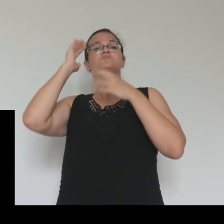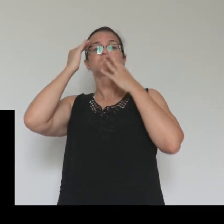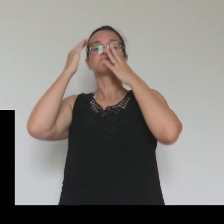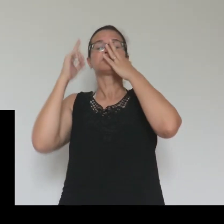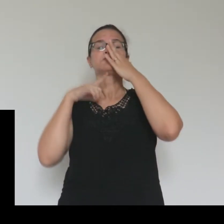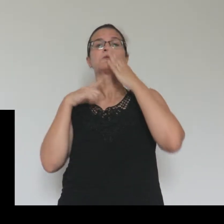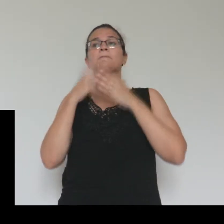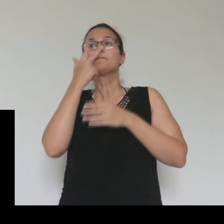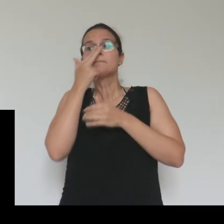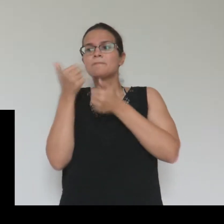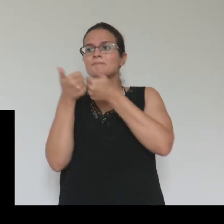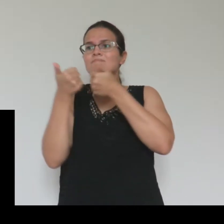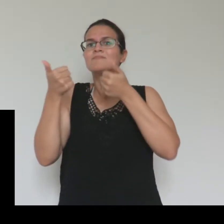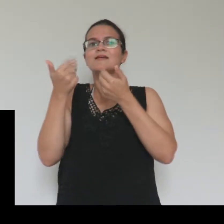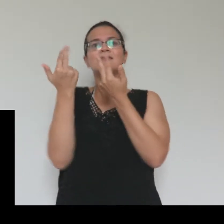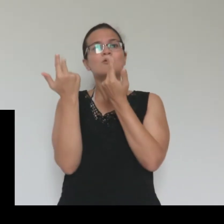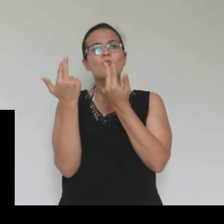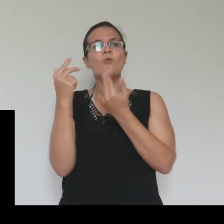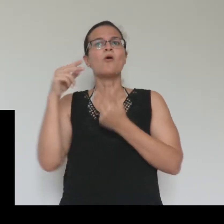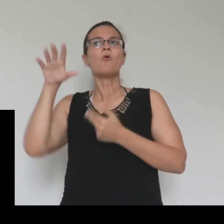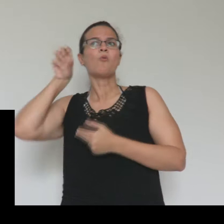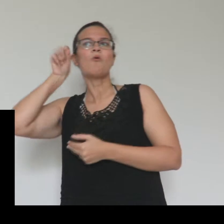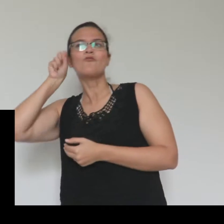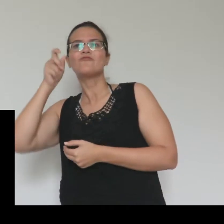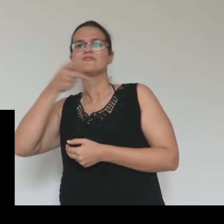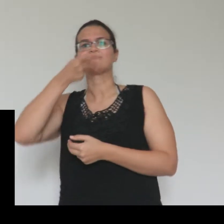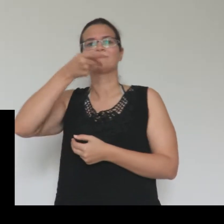próximo à fala de um ouvinte.